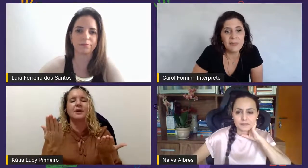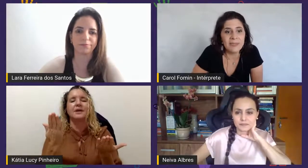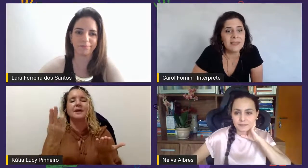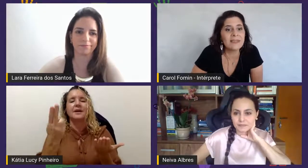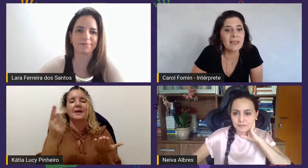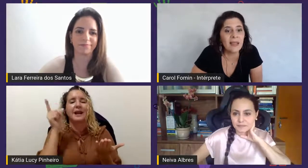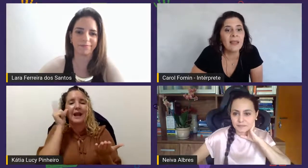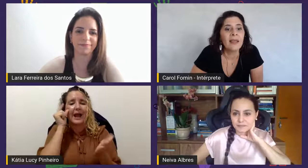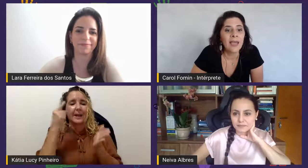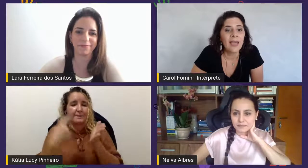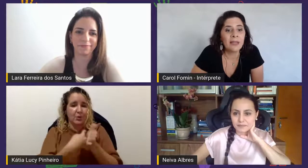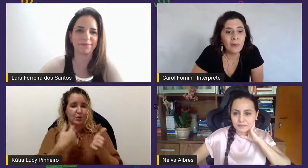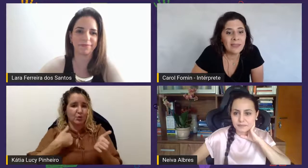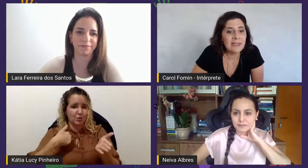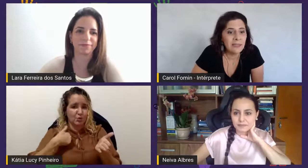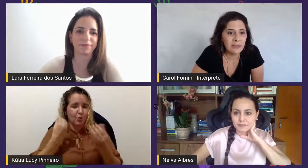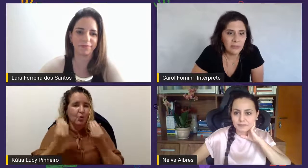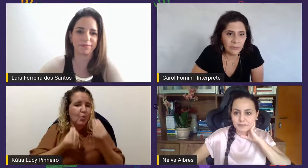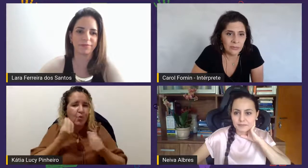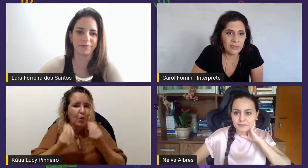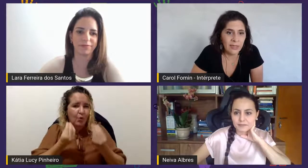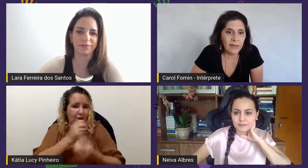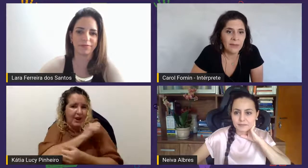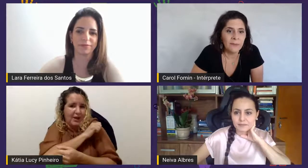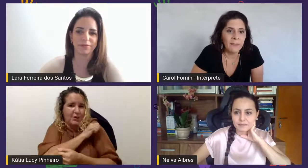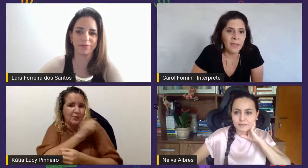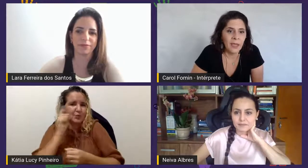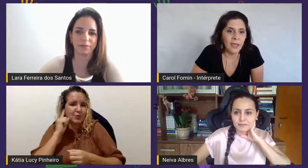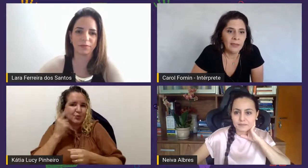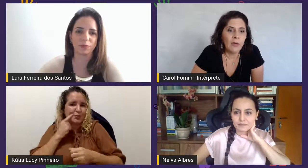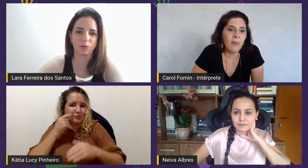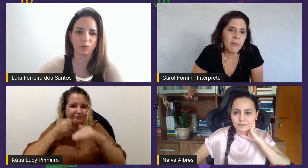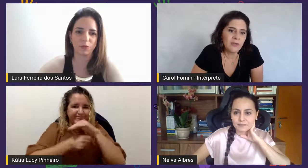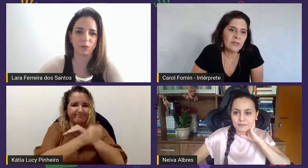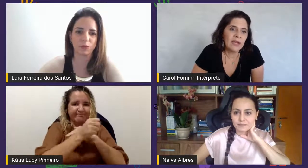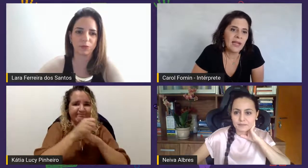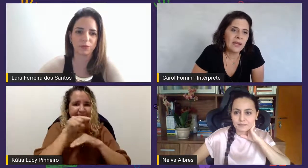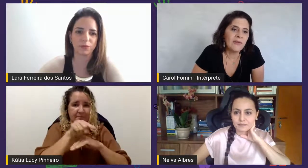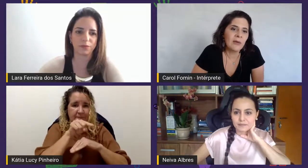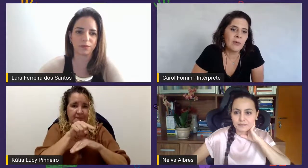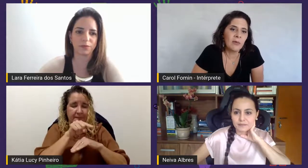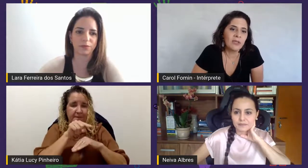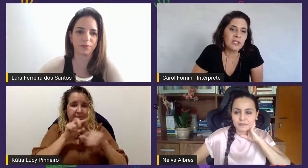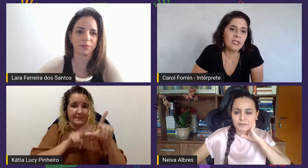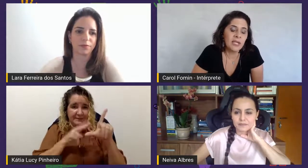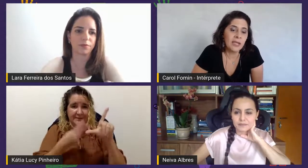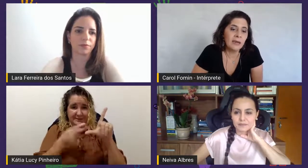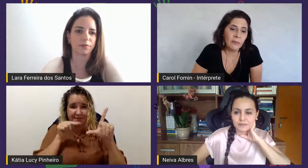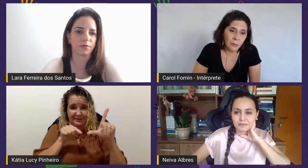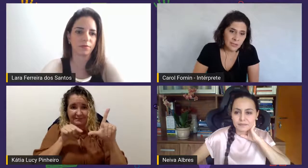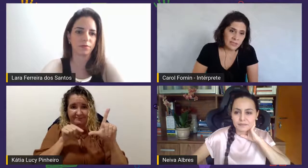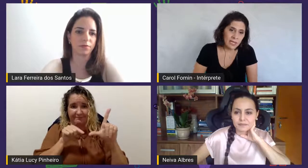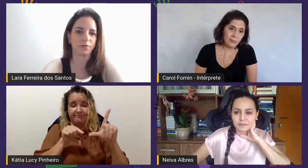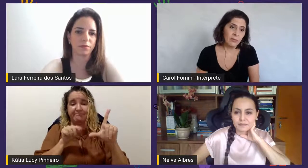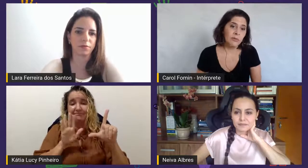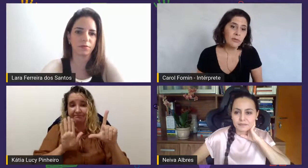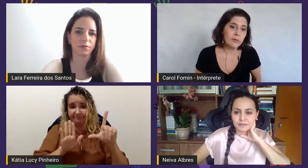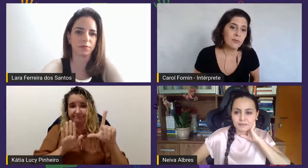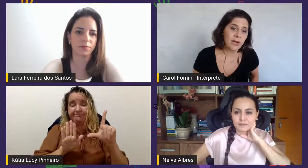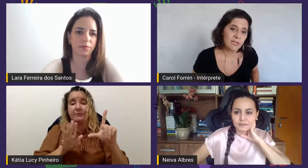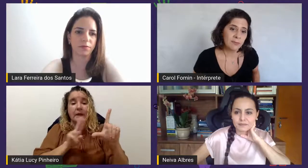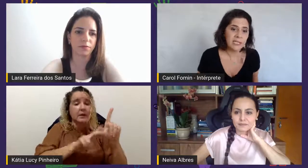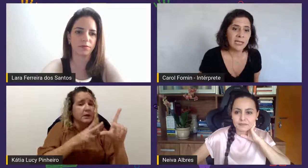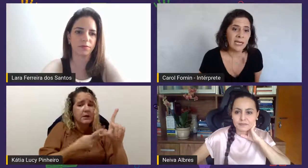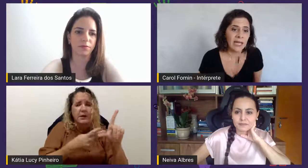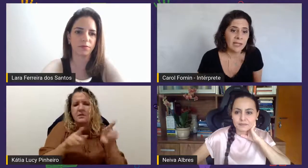gente sempre precisa estar atualizando-os, né? Então, como a professora Lara falou, quando a gente tem, por exemplo, no